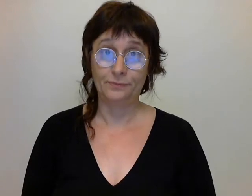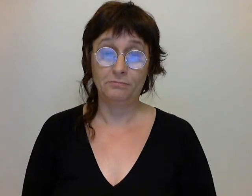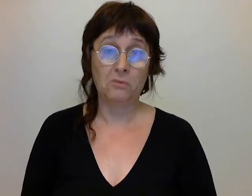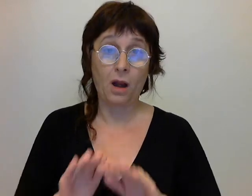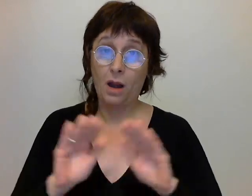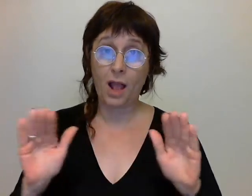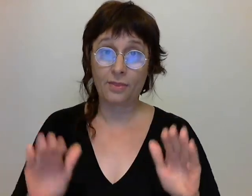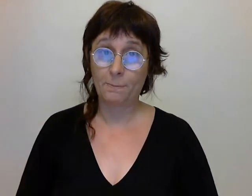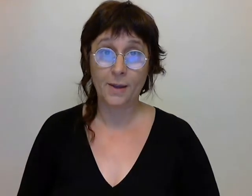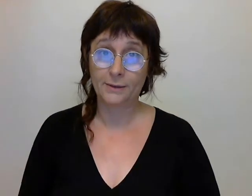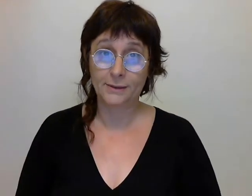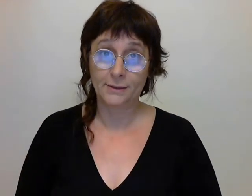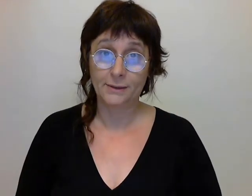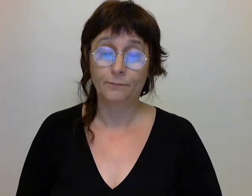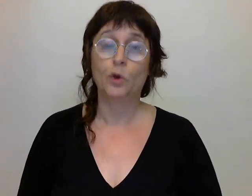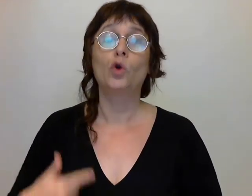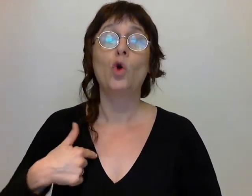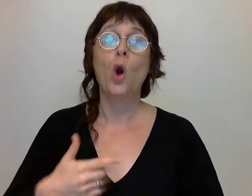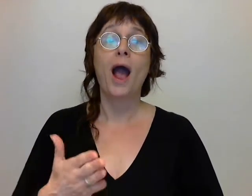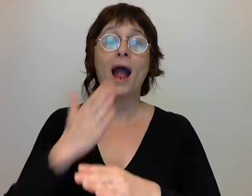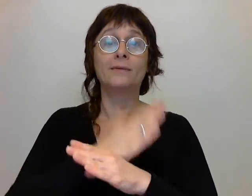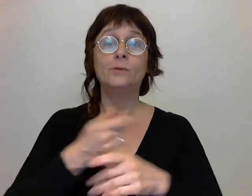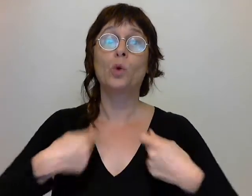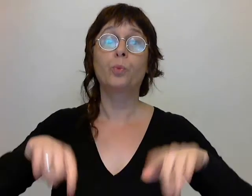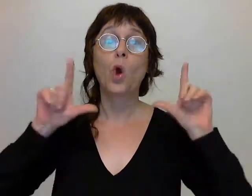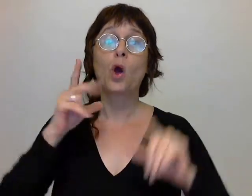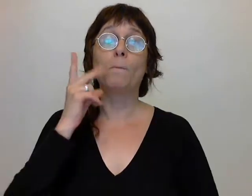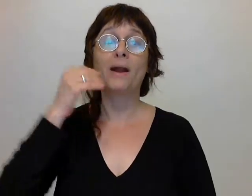Ah, sí lo soy, señora. Tengo licencia. ¿Sabes lo que es? Nunca lo llevo. Para limpiarte la sangre de los morros.